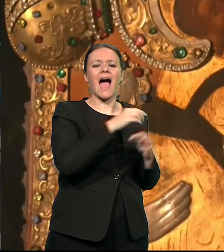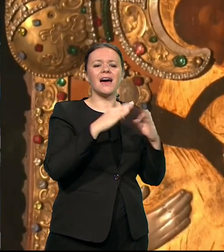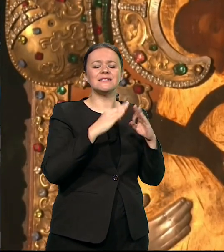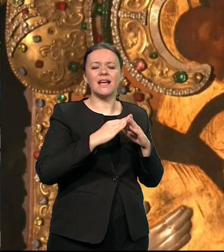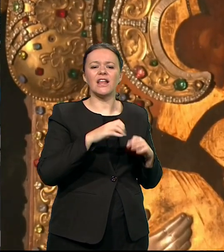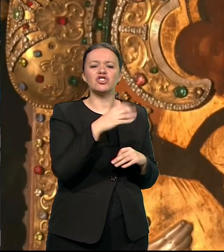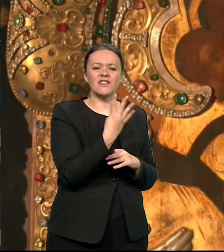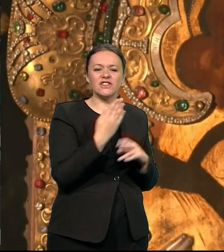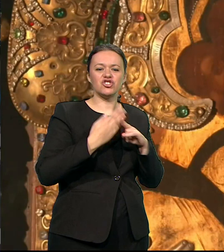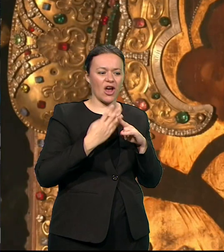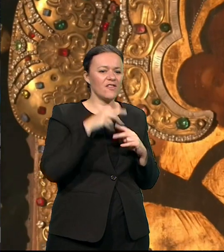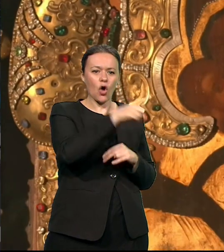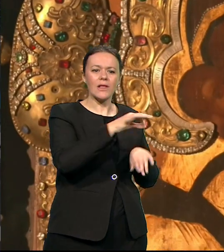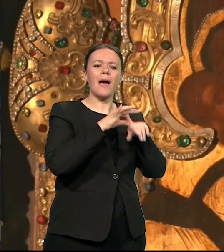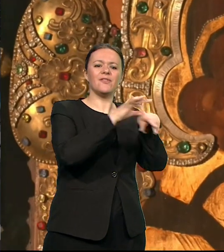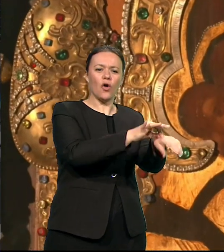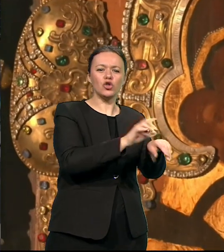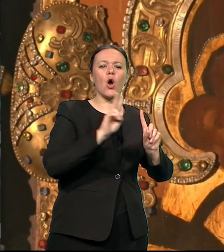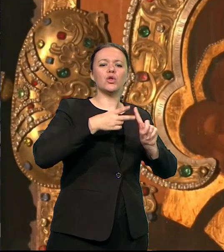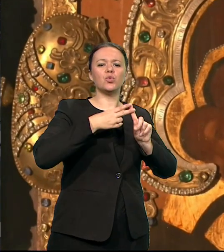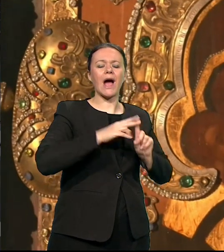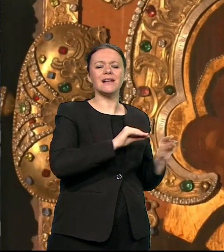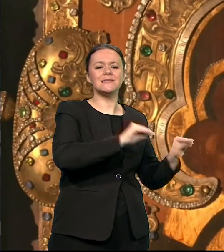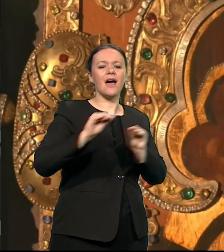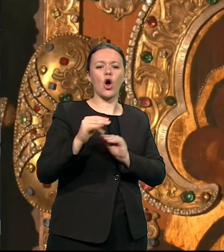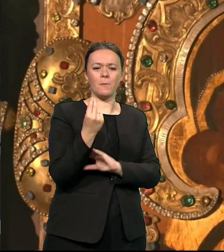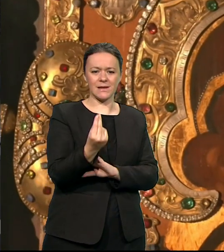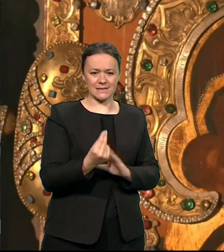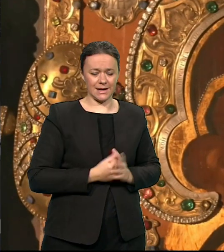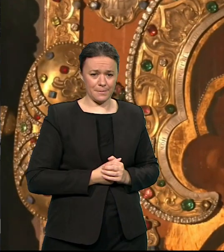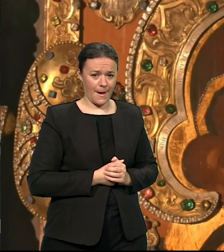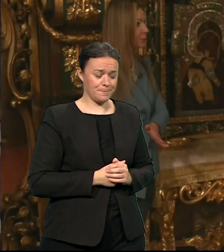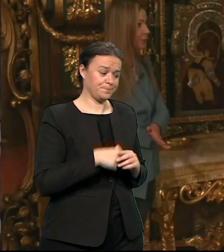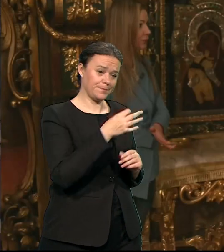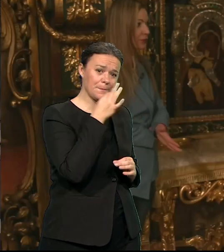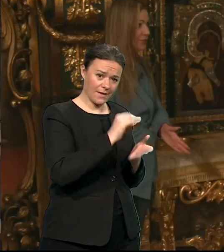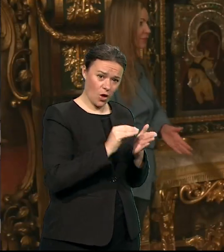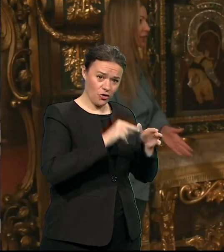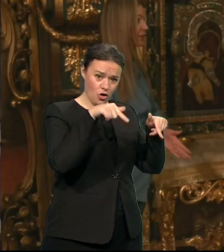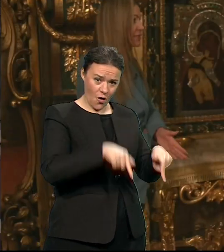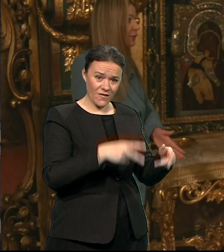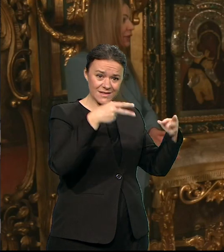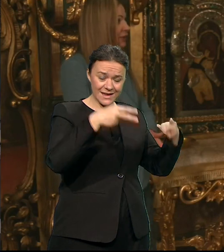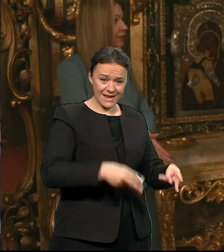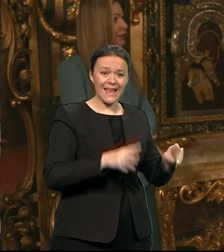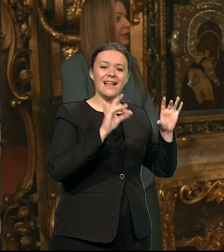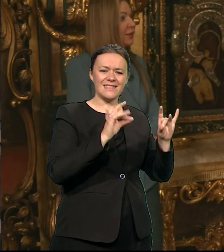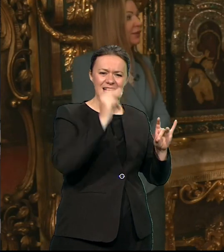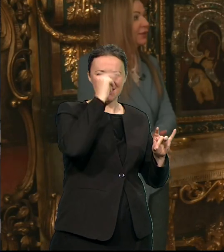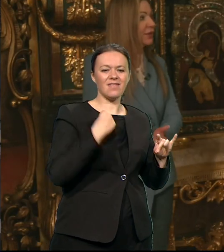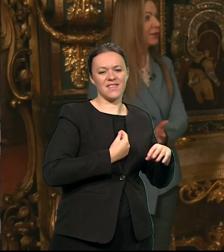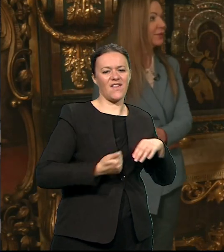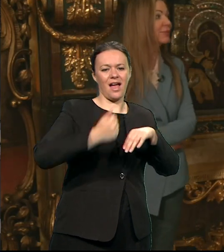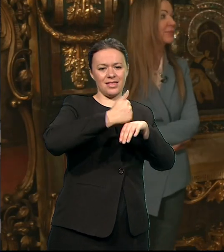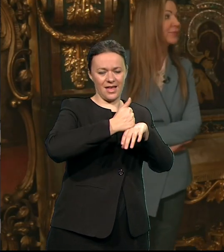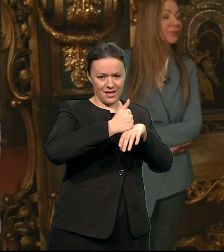predvodio drugu seobu Srba na ove prostore. Ovde su sahranjeni 10 vladika, ste nam rekli. Tako je.